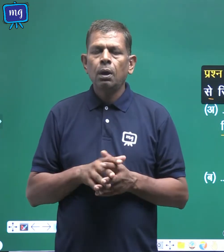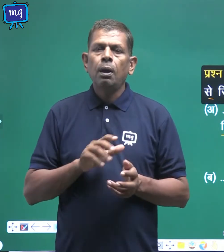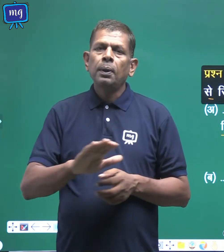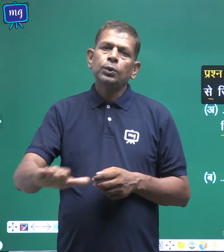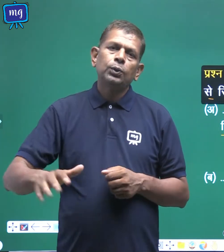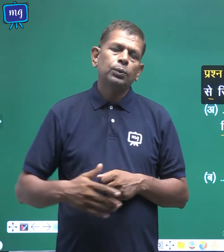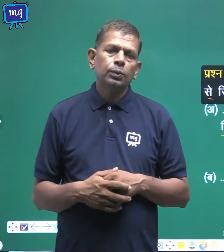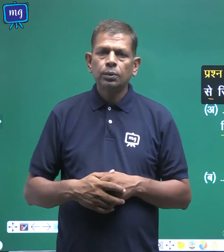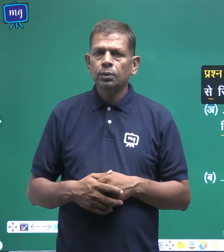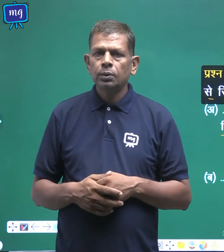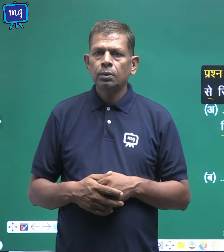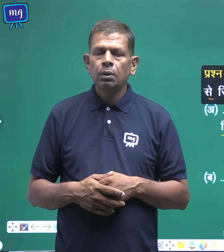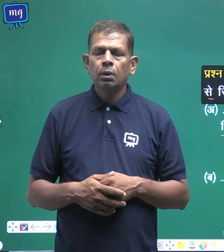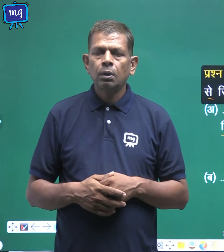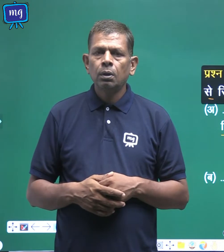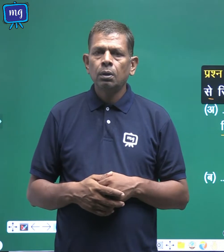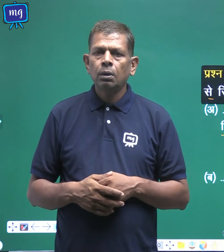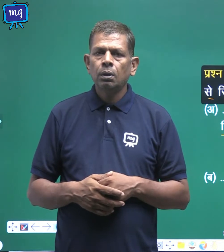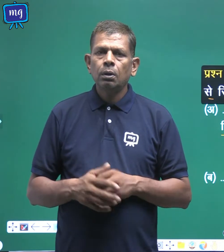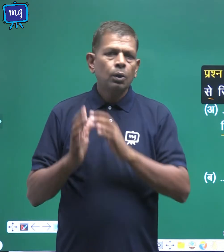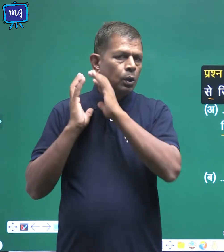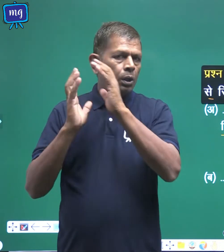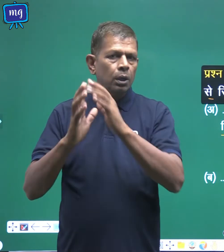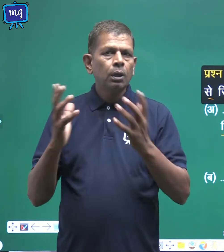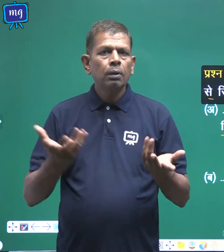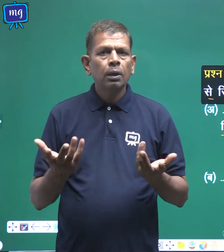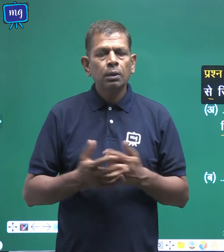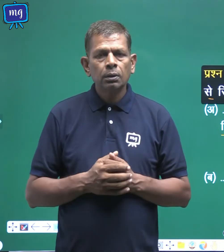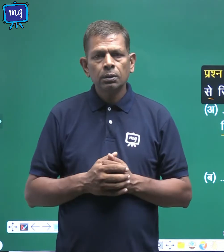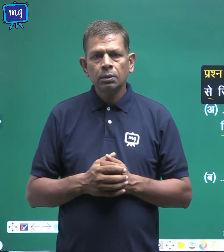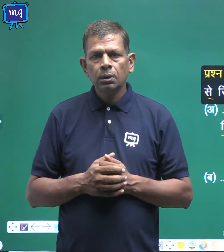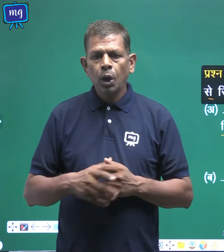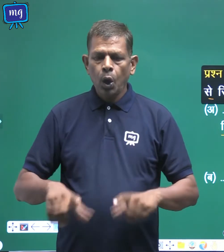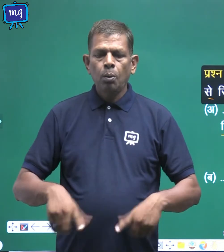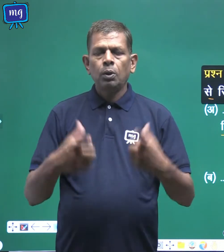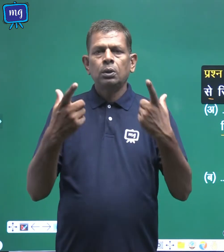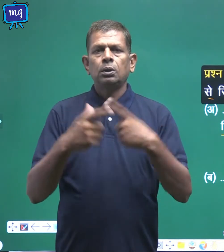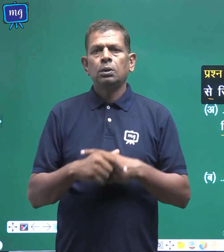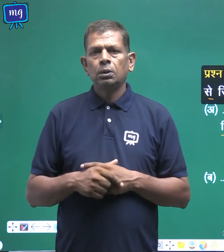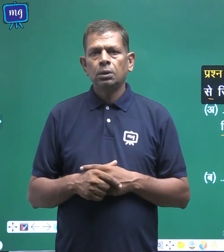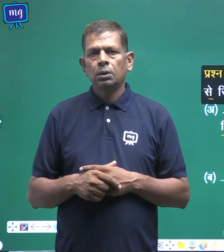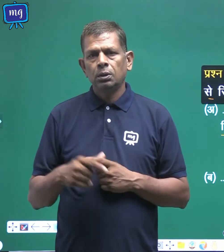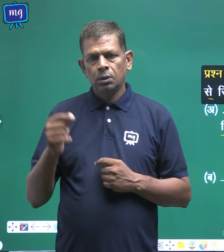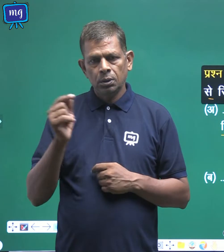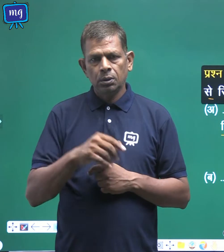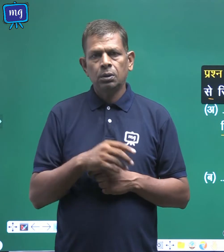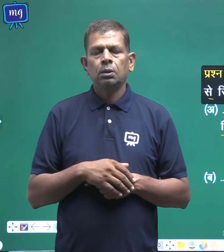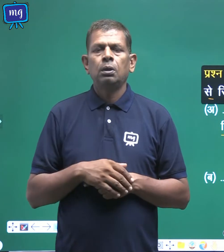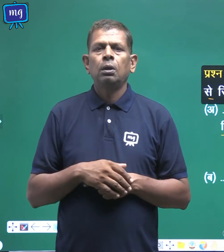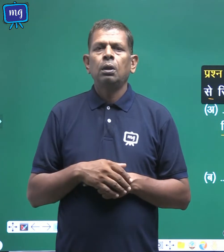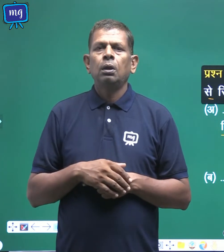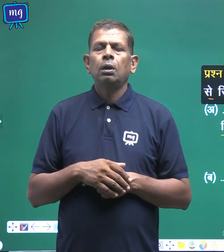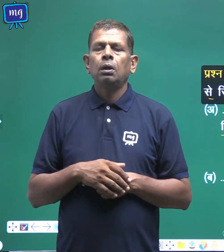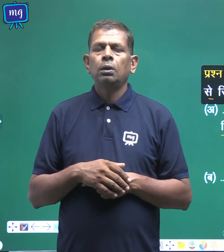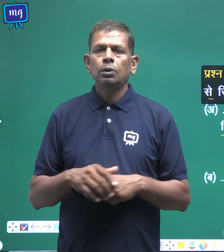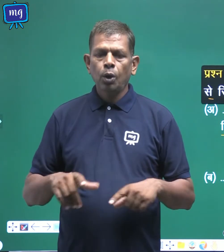बच्चों, नारियल हमें किससे मिलता है? पौधे से। तो ये तो पादप तंतु